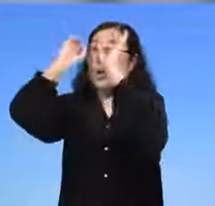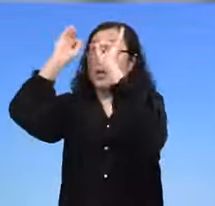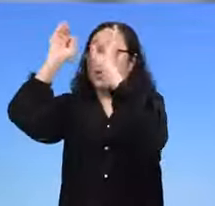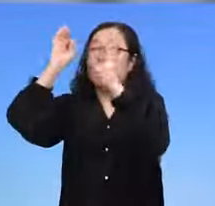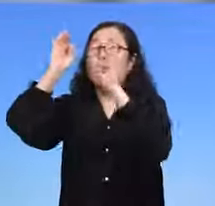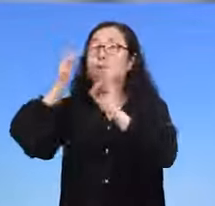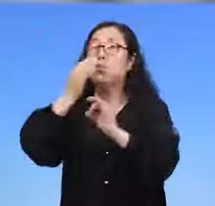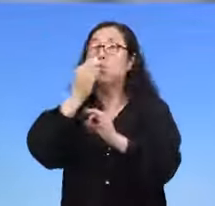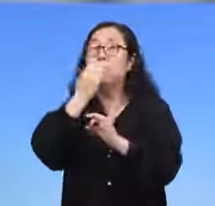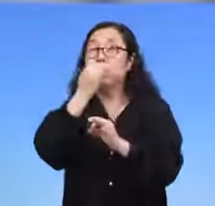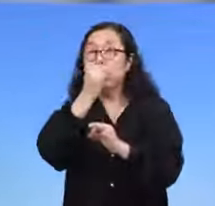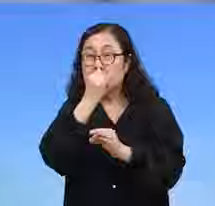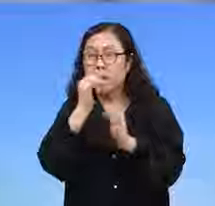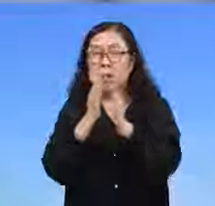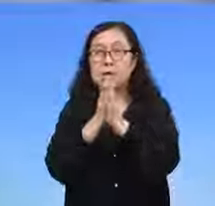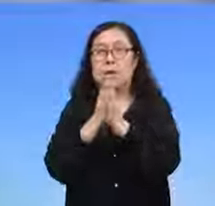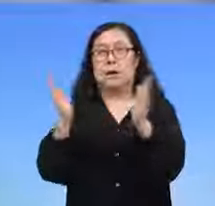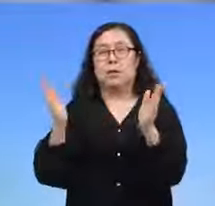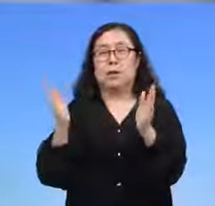자족훈련입니다.